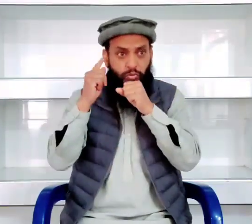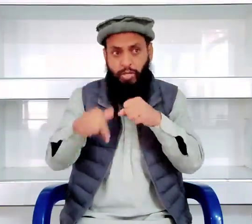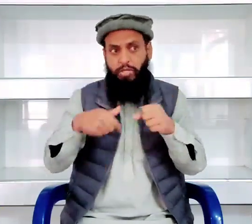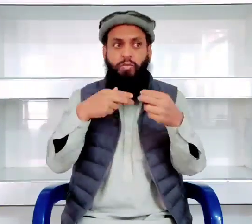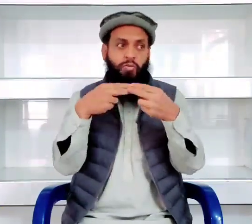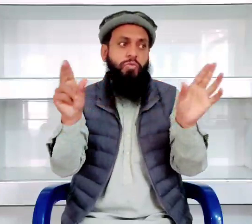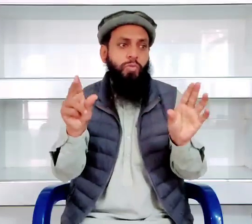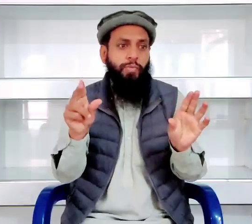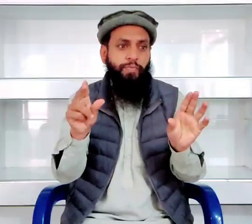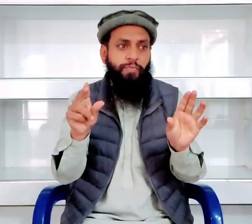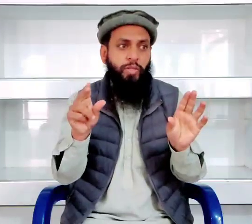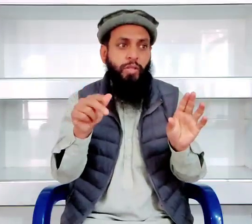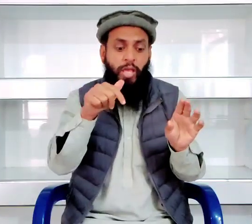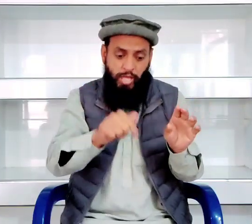یہ بھی میں آپ حضرات کے آگے کر چکے ہیں